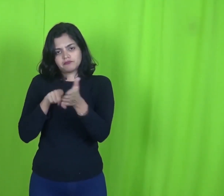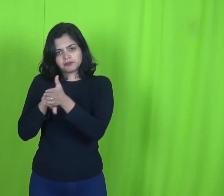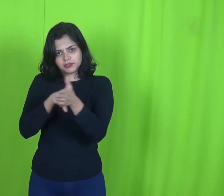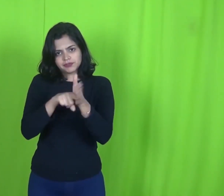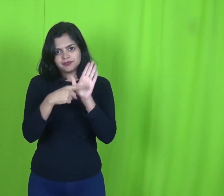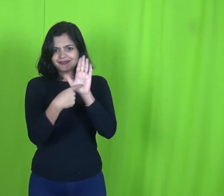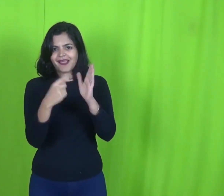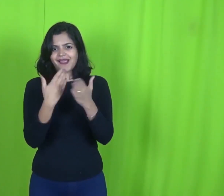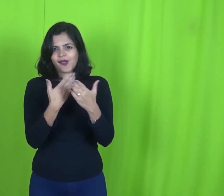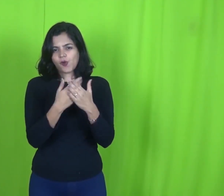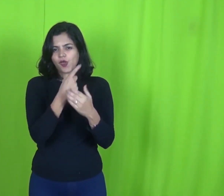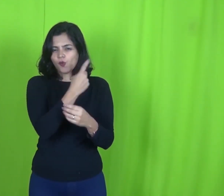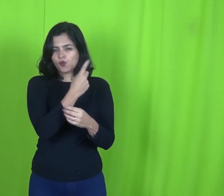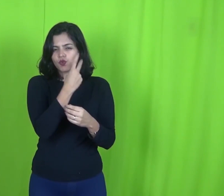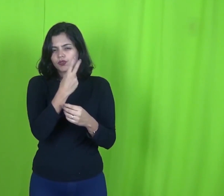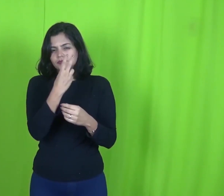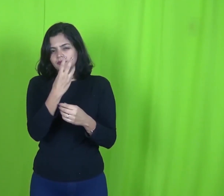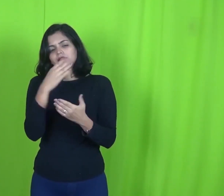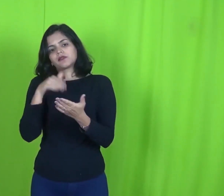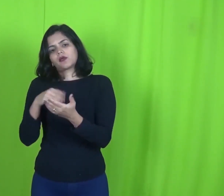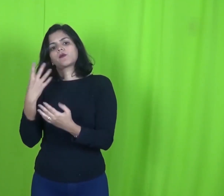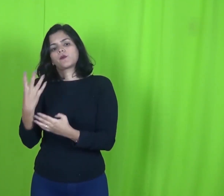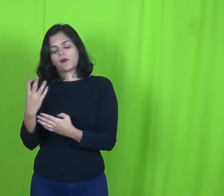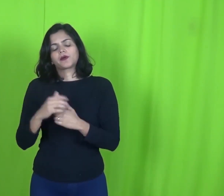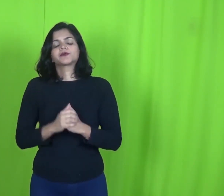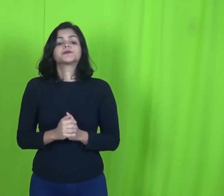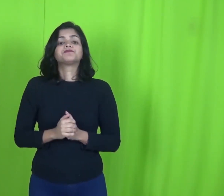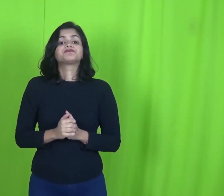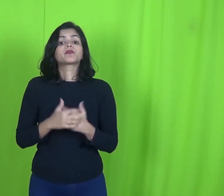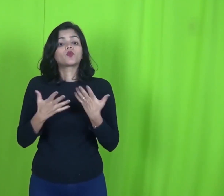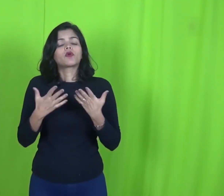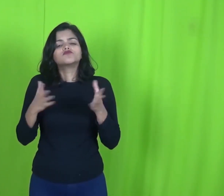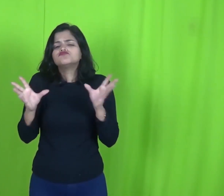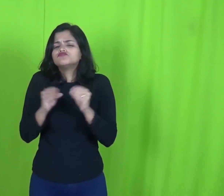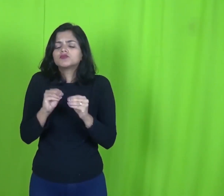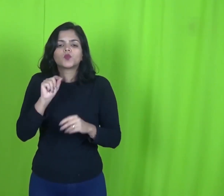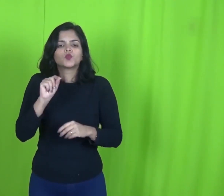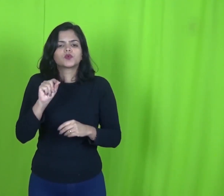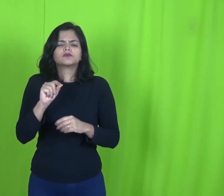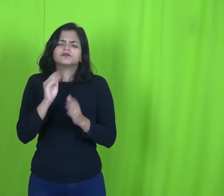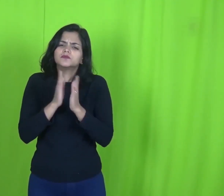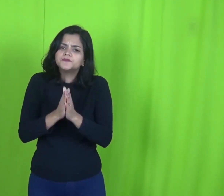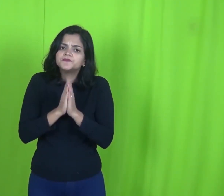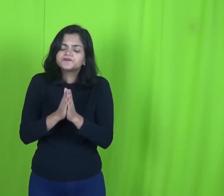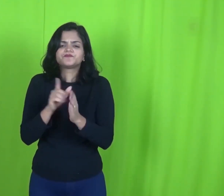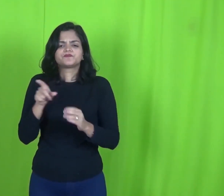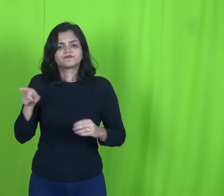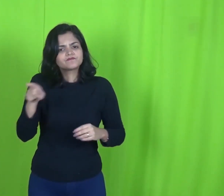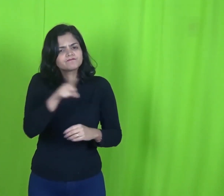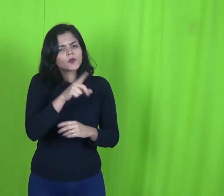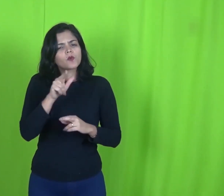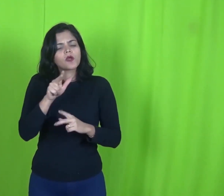estão na apostila, todas as nossas aulas estão lá. Então, por favor,